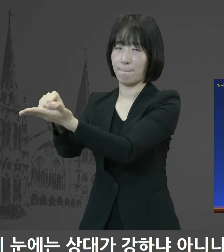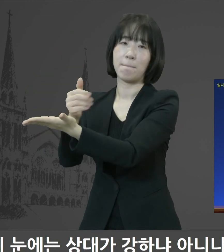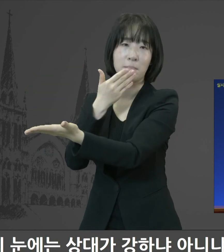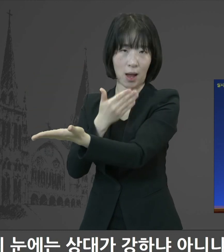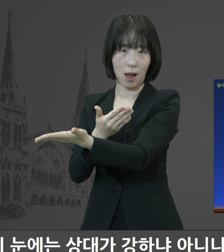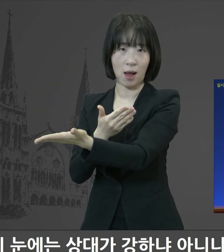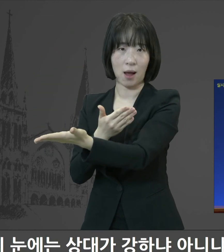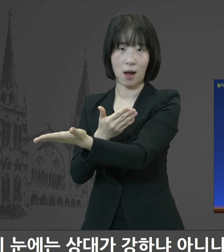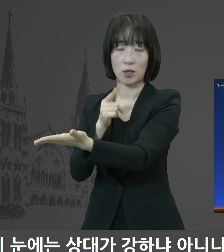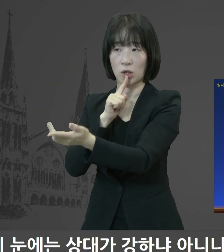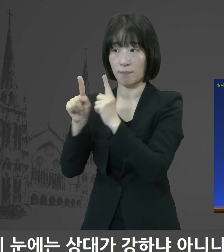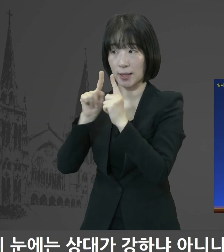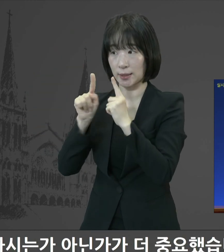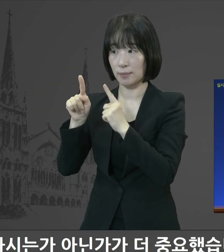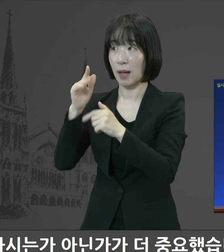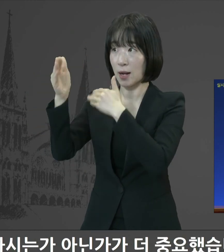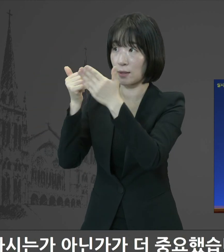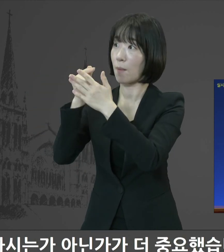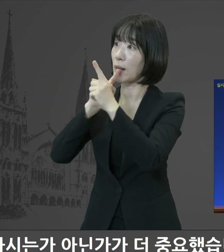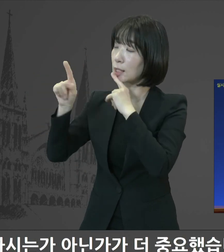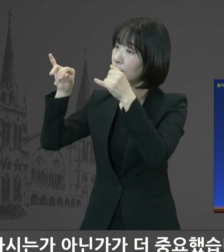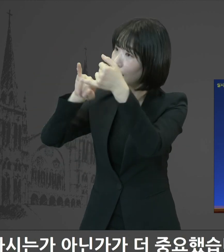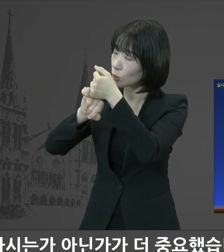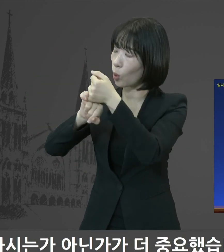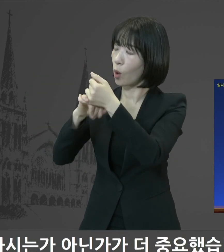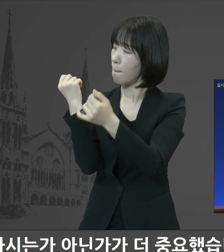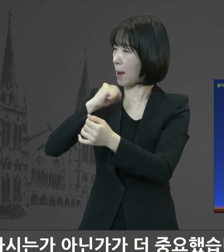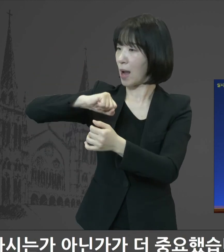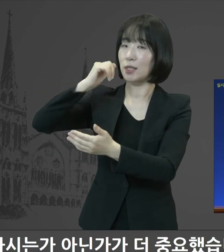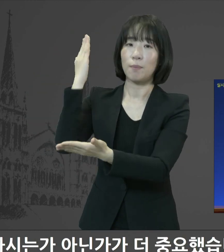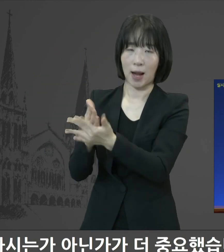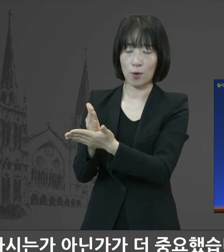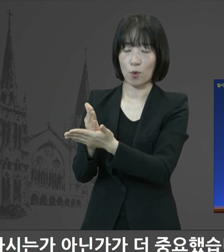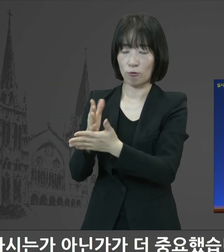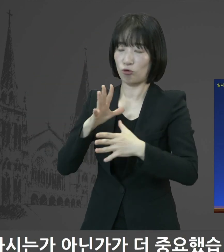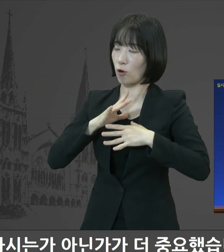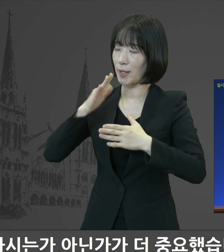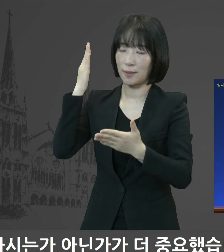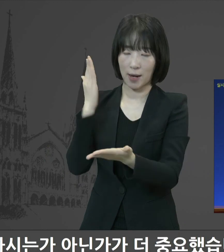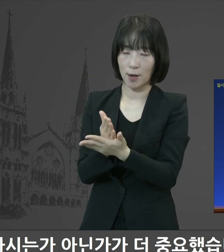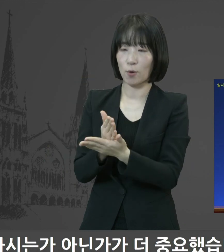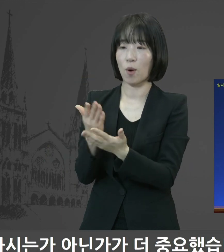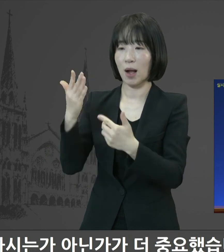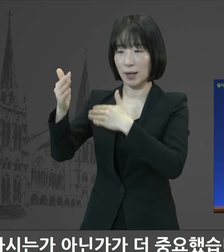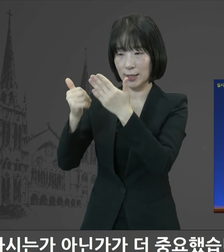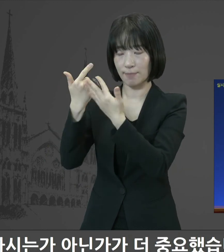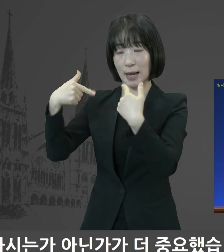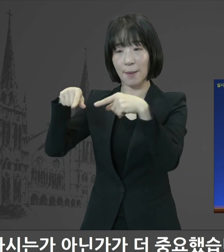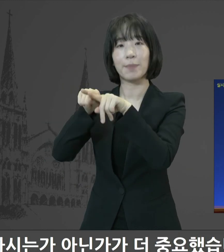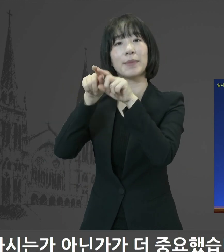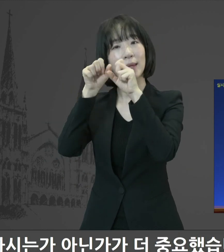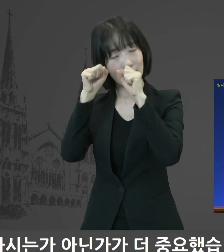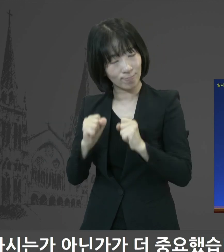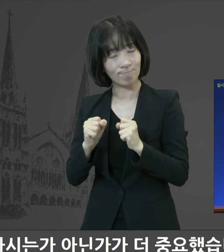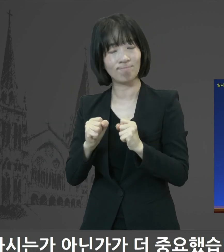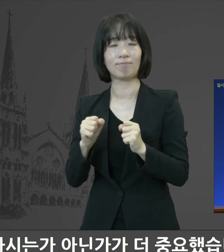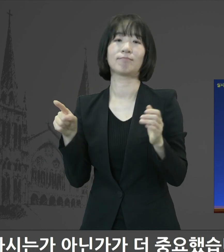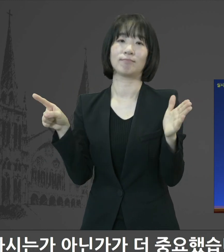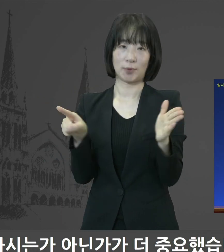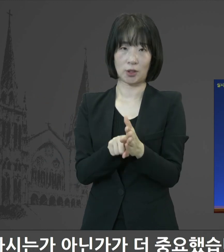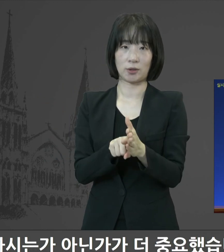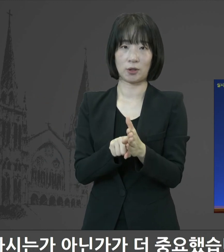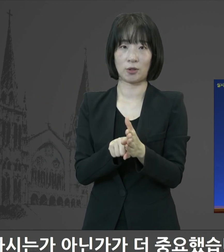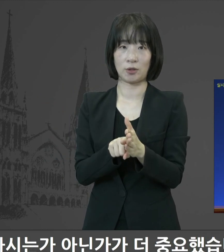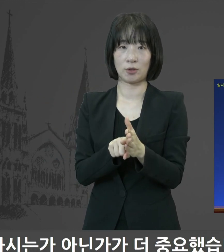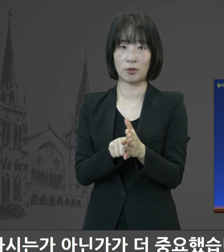말고 두려워하지 말자. 우리에게 중요한 것은 하나님이 함께 하시는가이다. 언약의